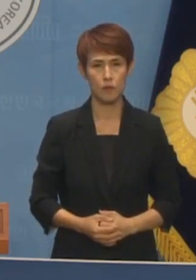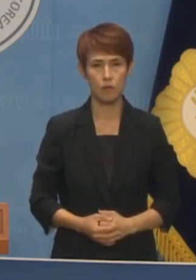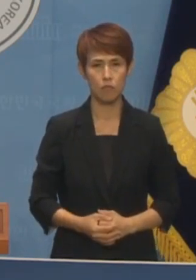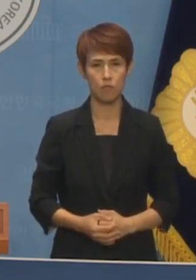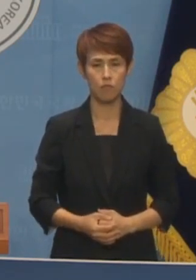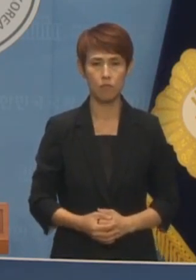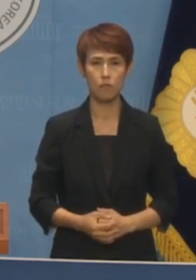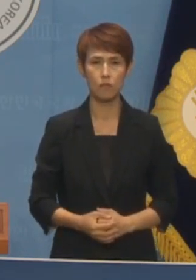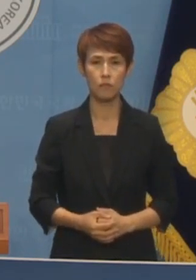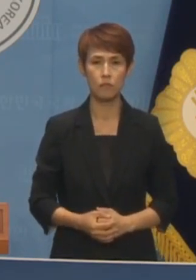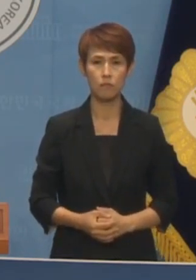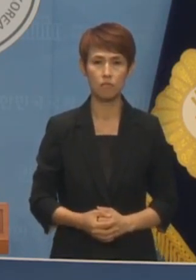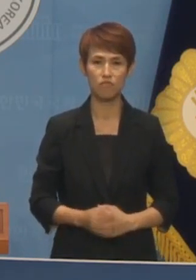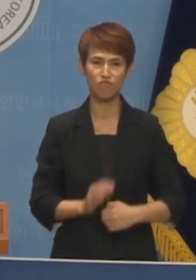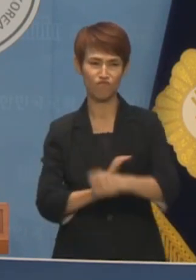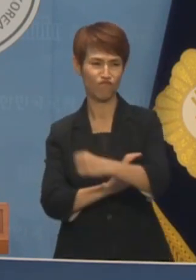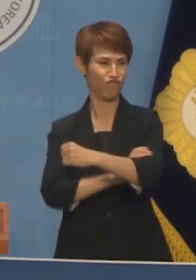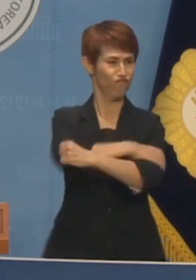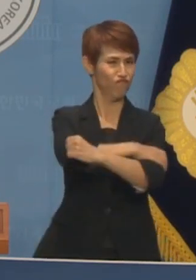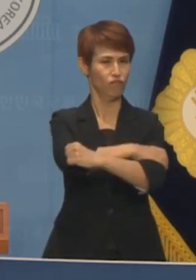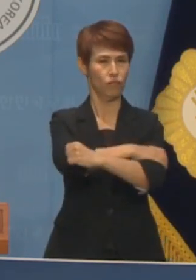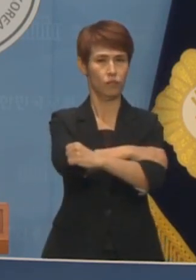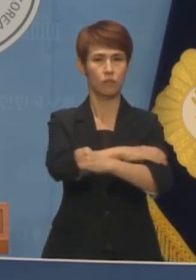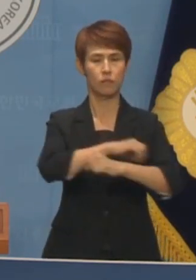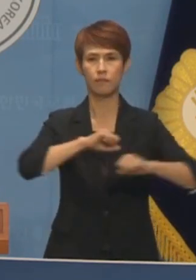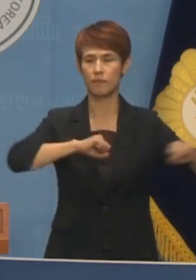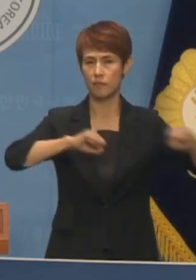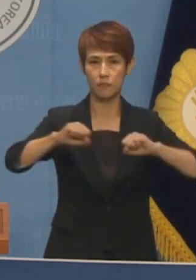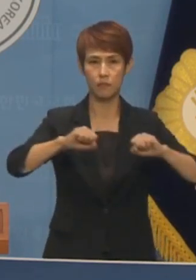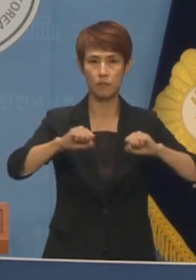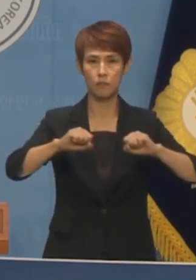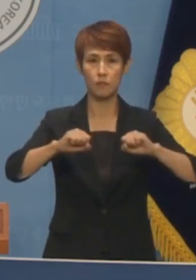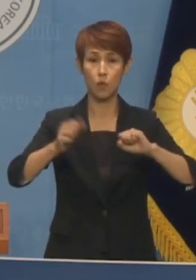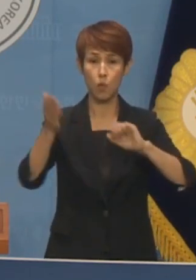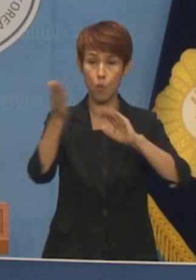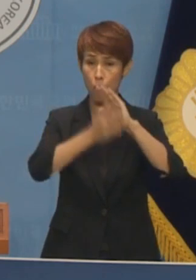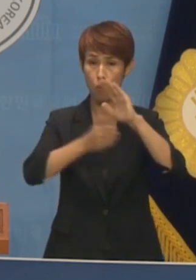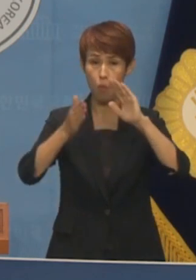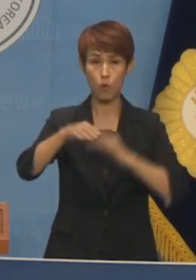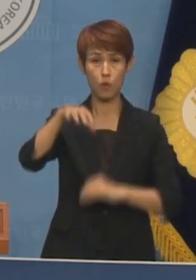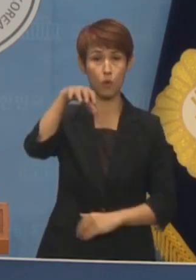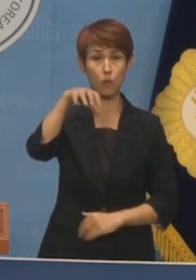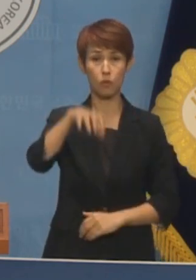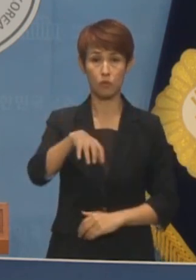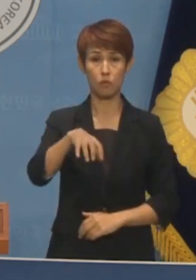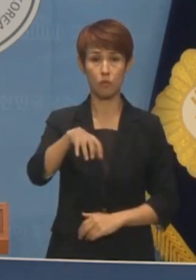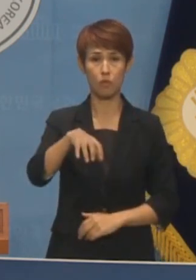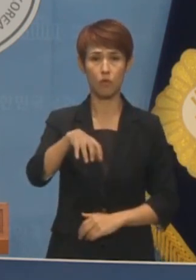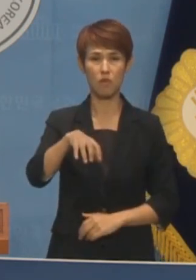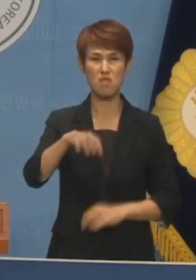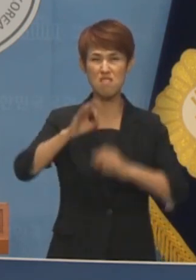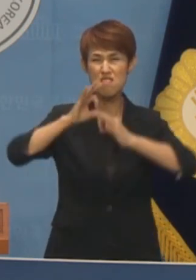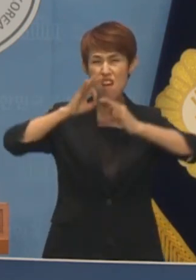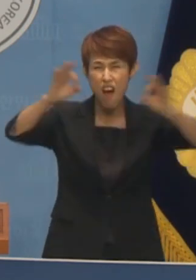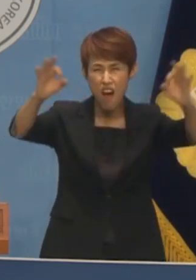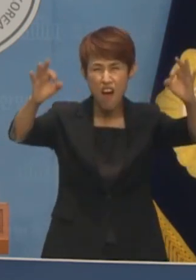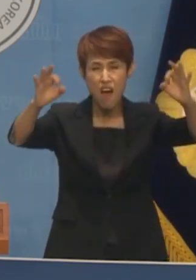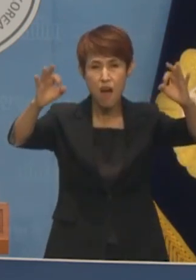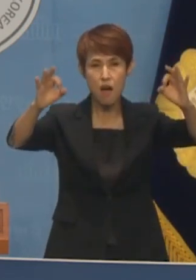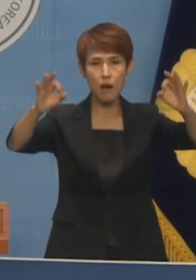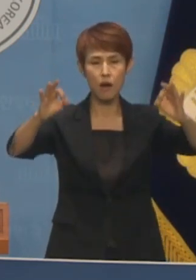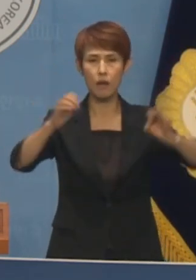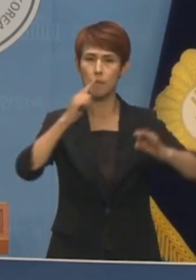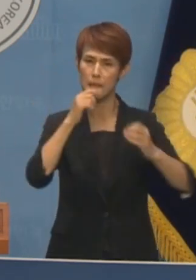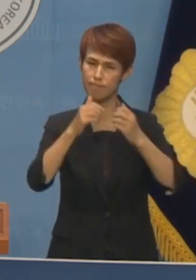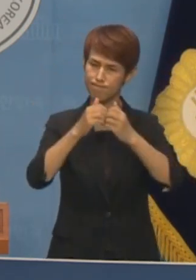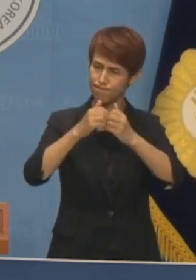일상화된 고압적 태도와 공식 석상에서의 고성, 모욕적인